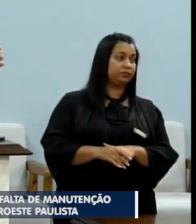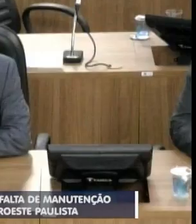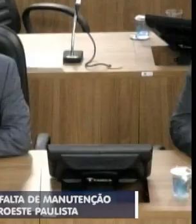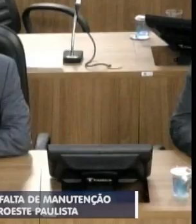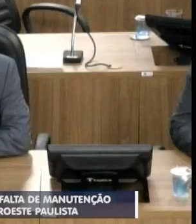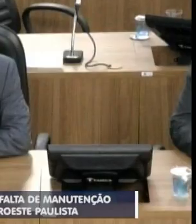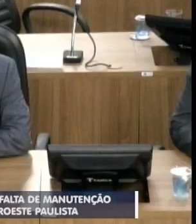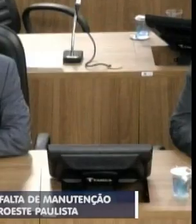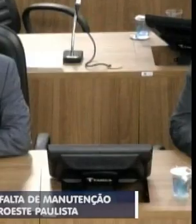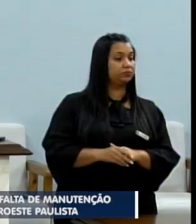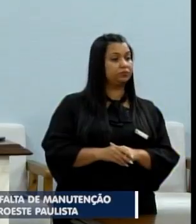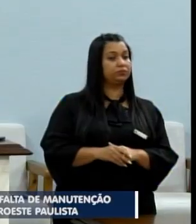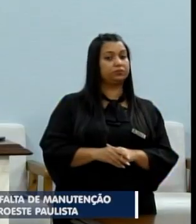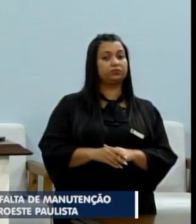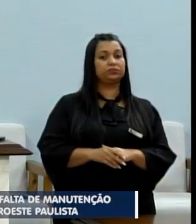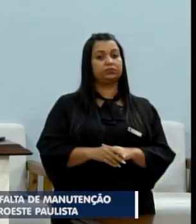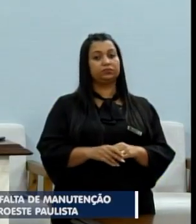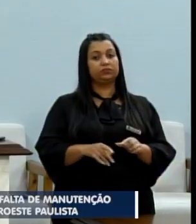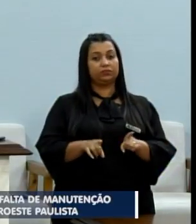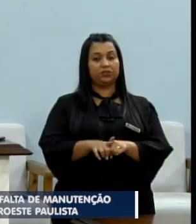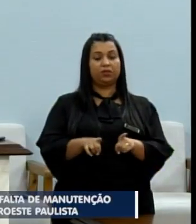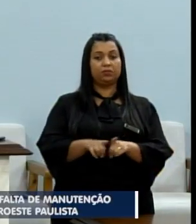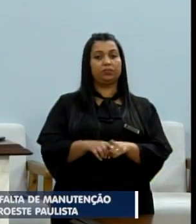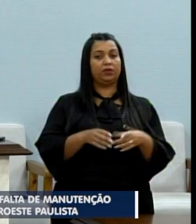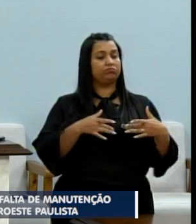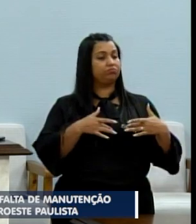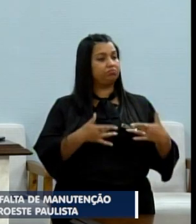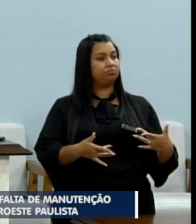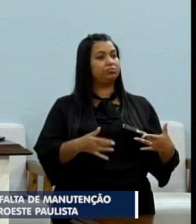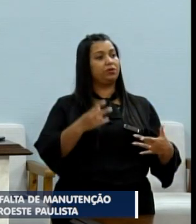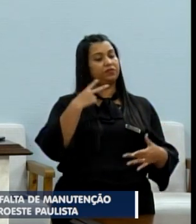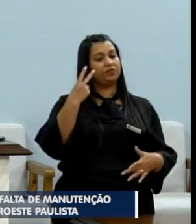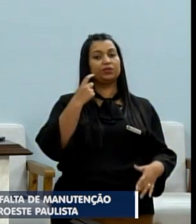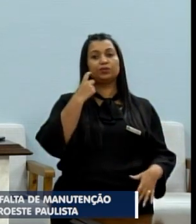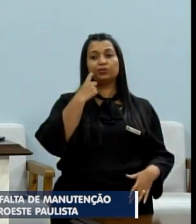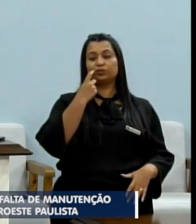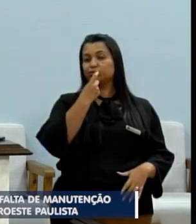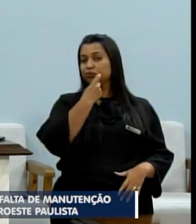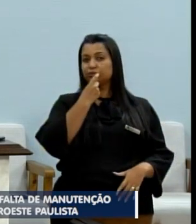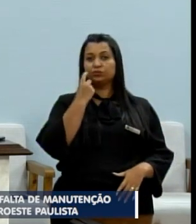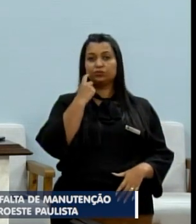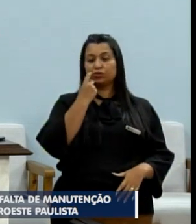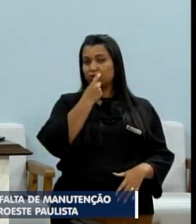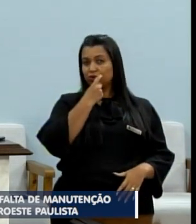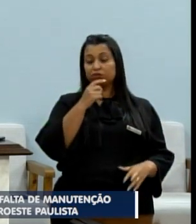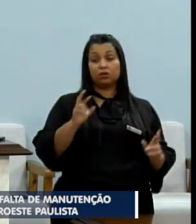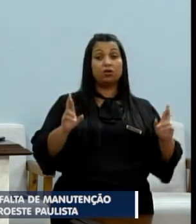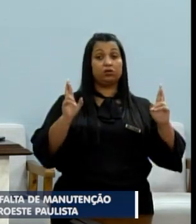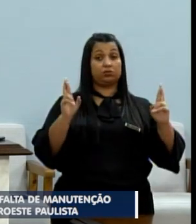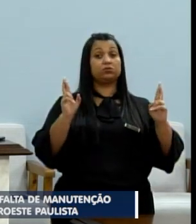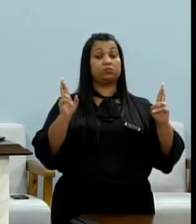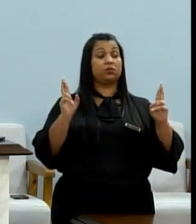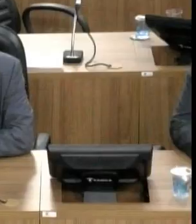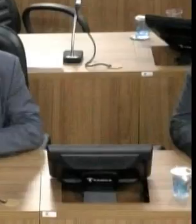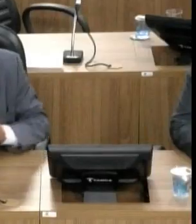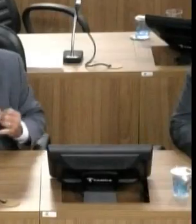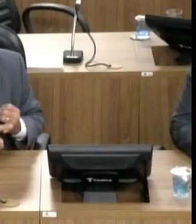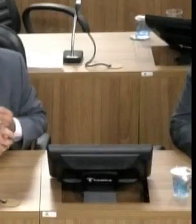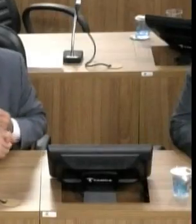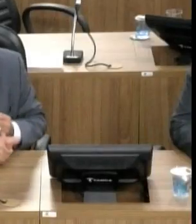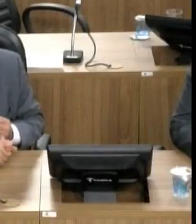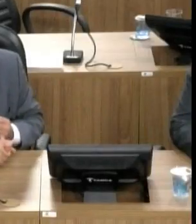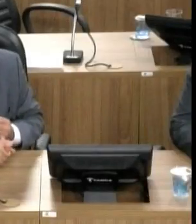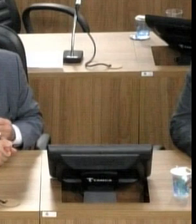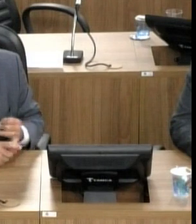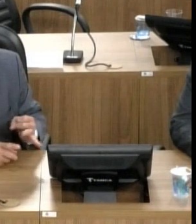dois minutos. E também eu tenho a grata satisfação de ter o vereador Jorge Menezes, então, que eu espero que o senhor... O senhor só chama eu para ir na